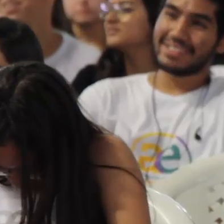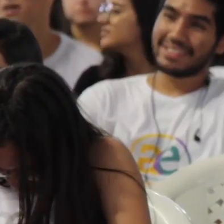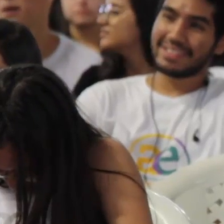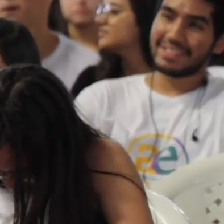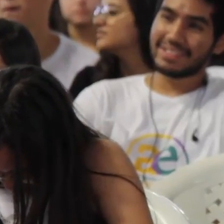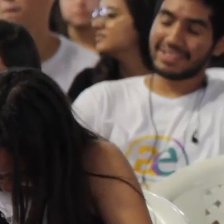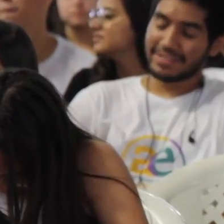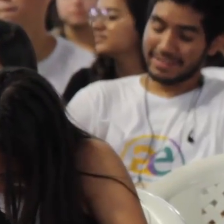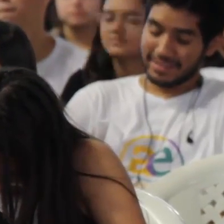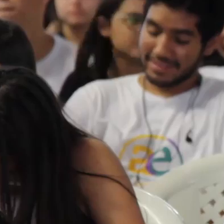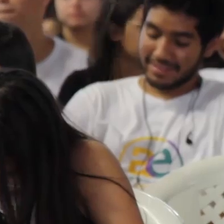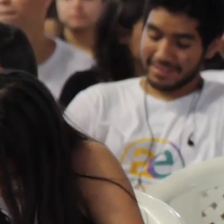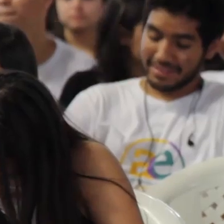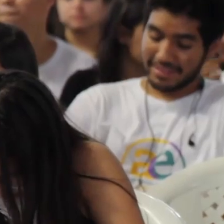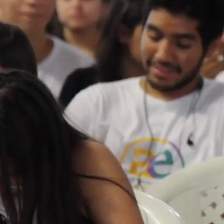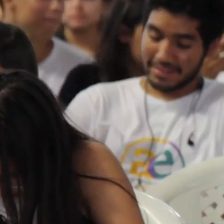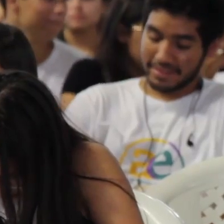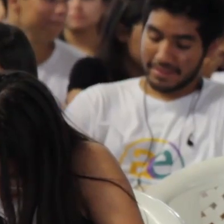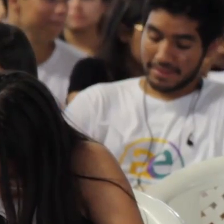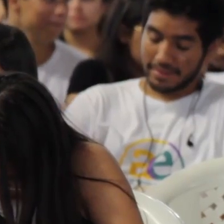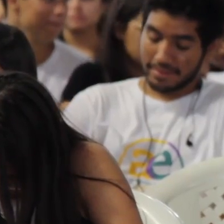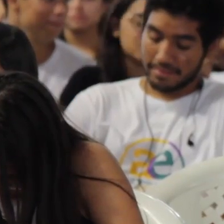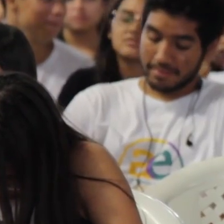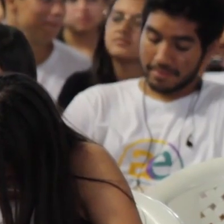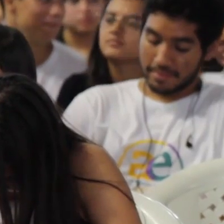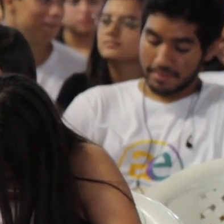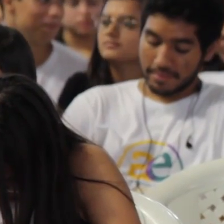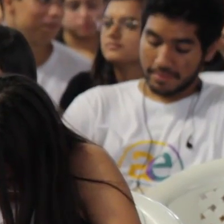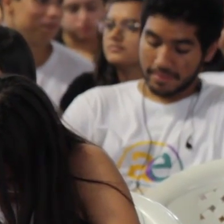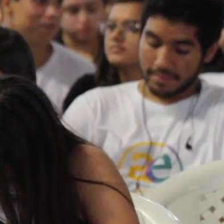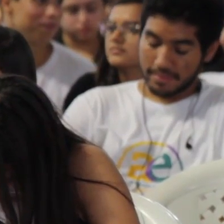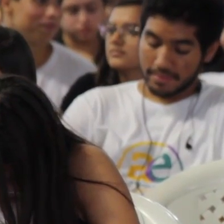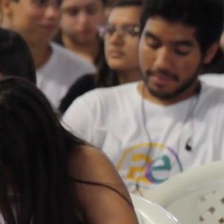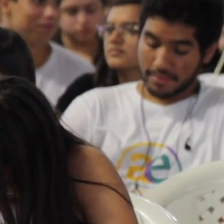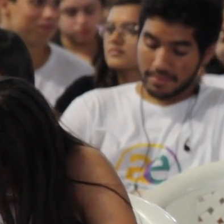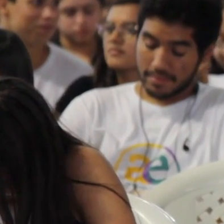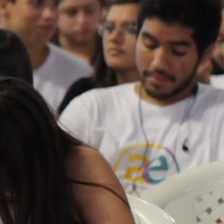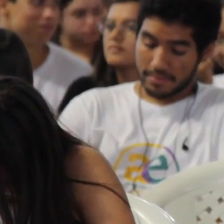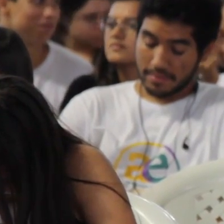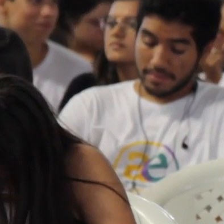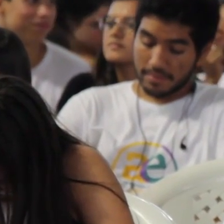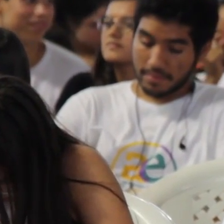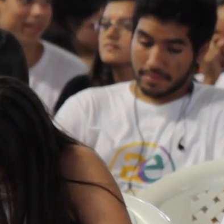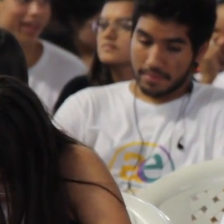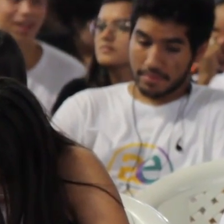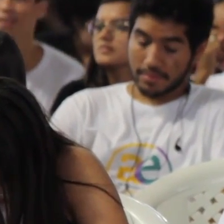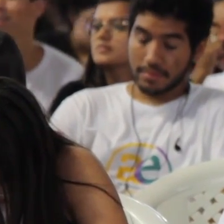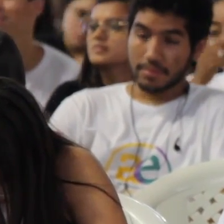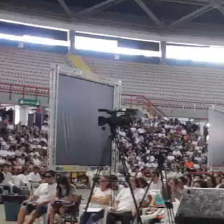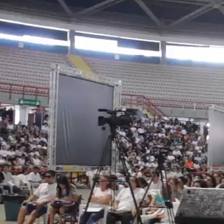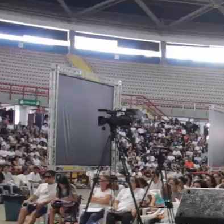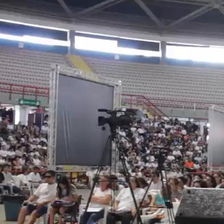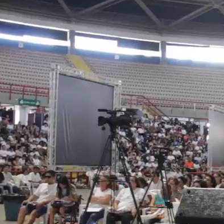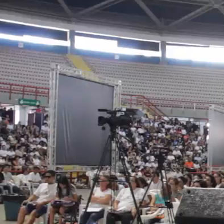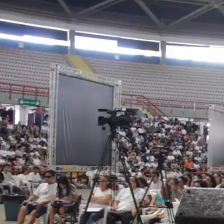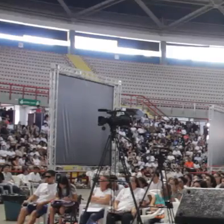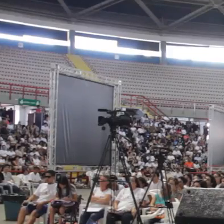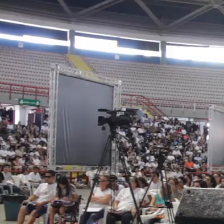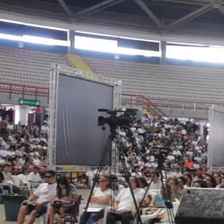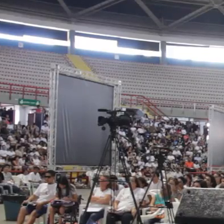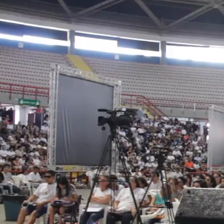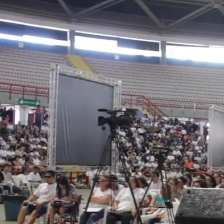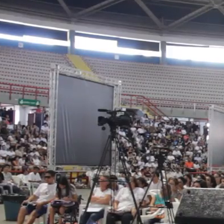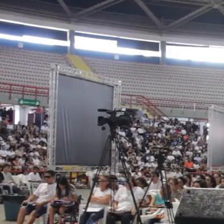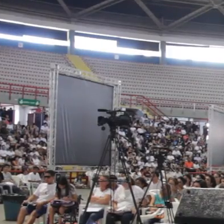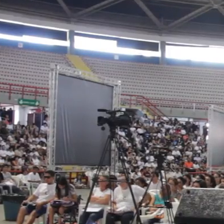ao governo conscientizar a população sobre a importância de preservar a água. Verdadeiro ou falso?